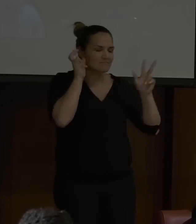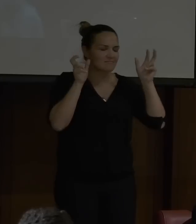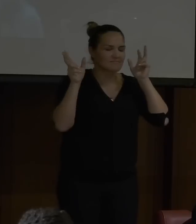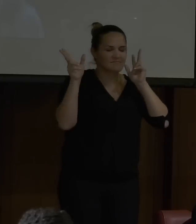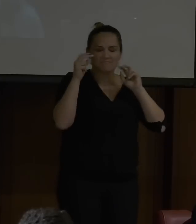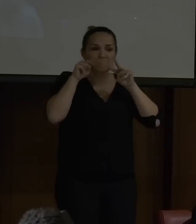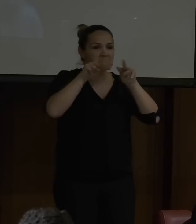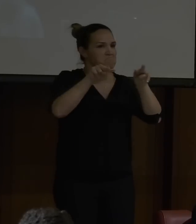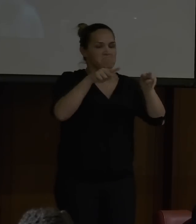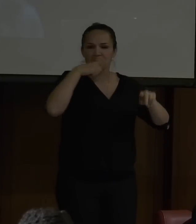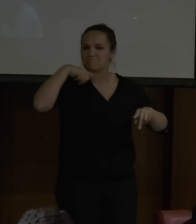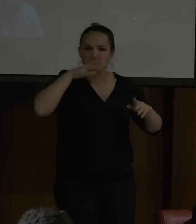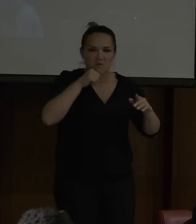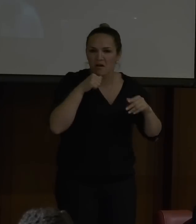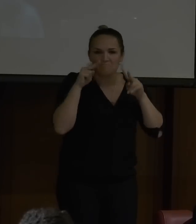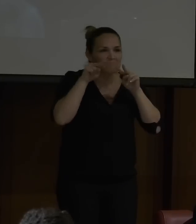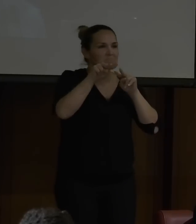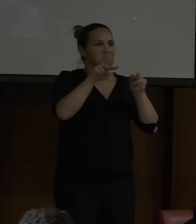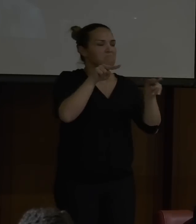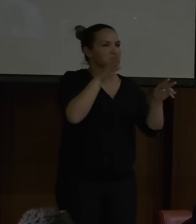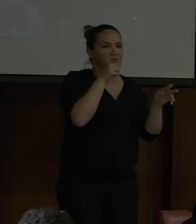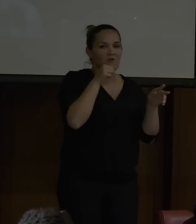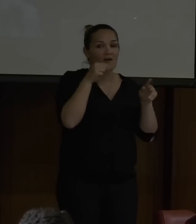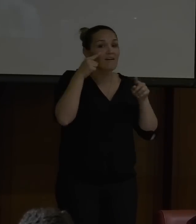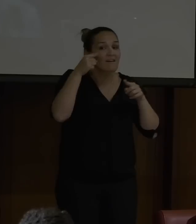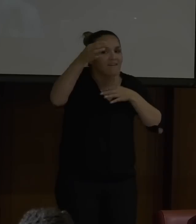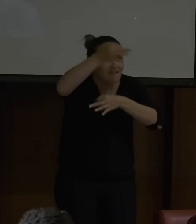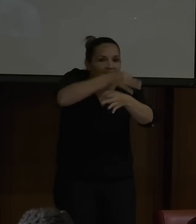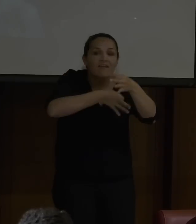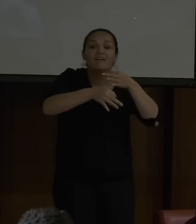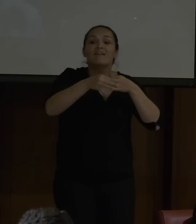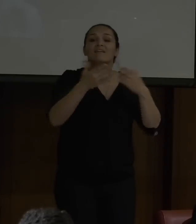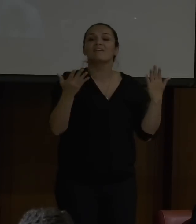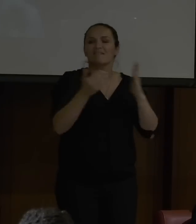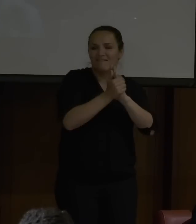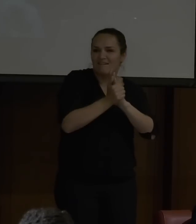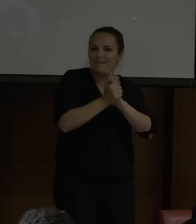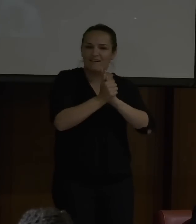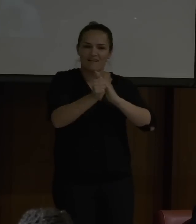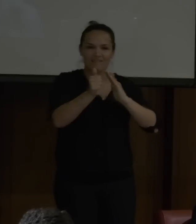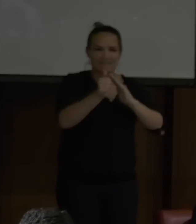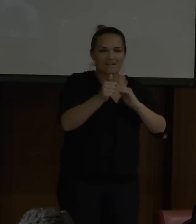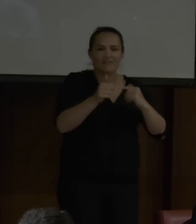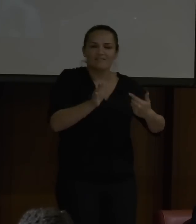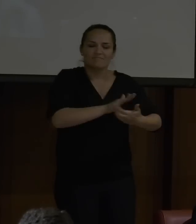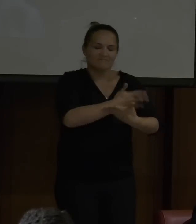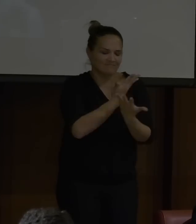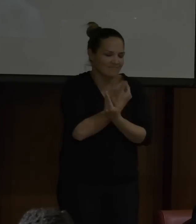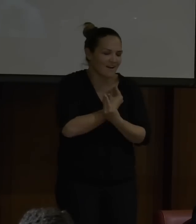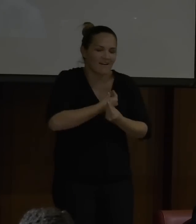no mirara, y en recompensa me dio los ojos bellos